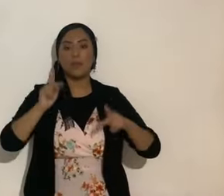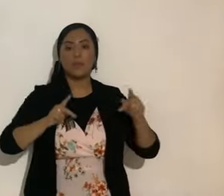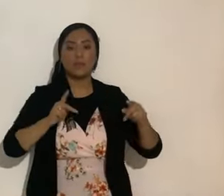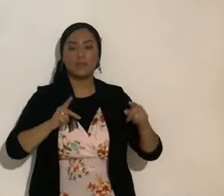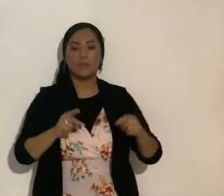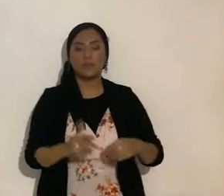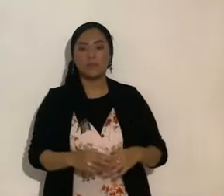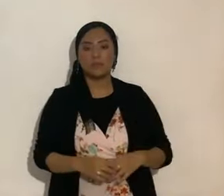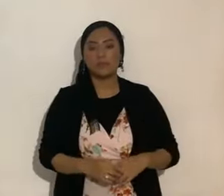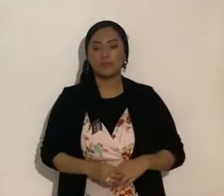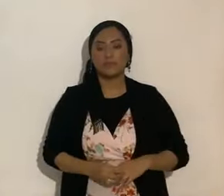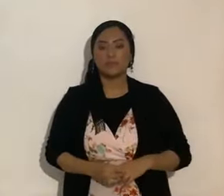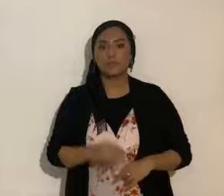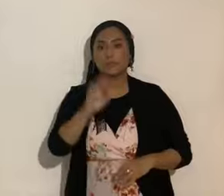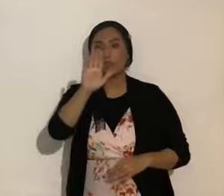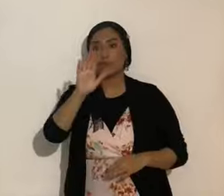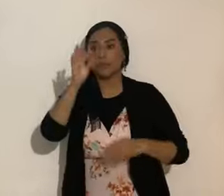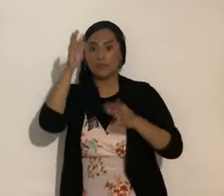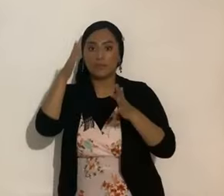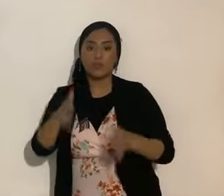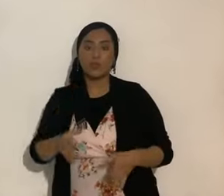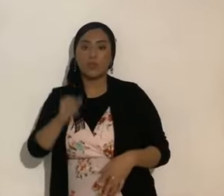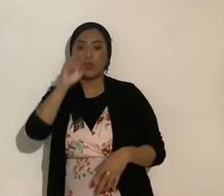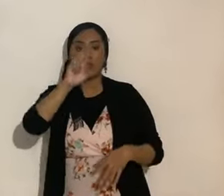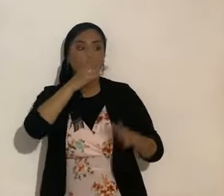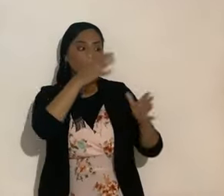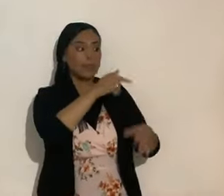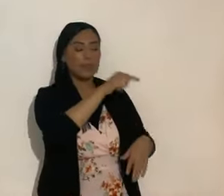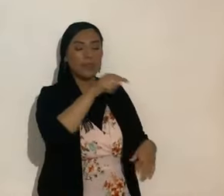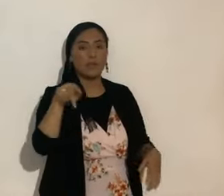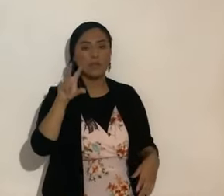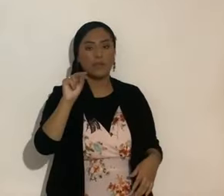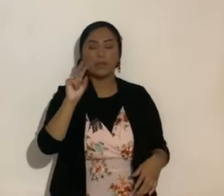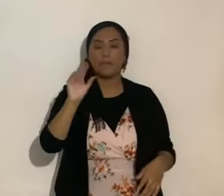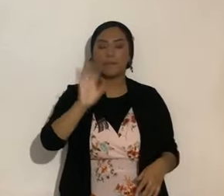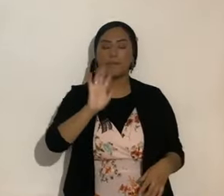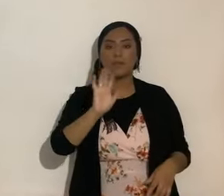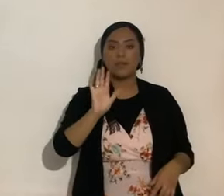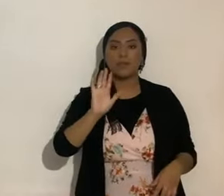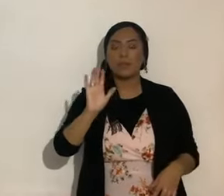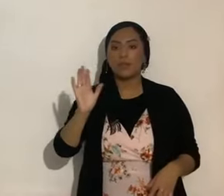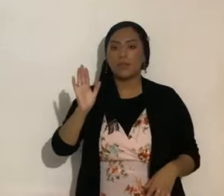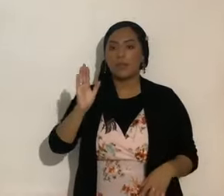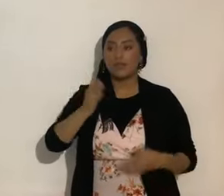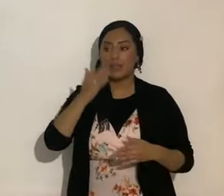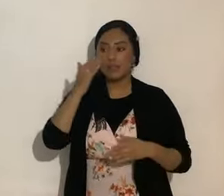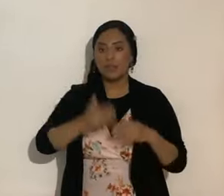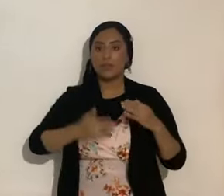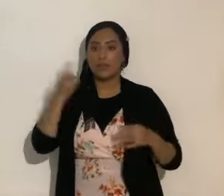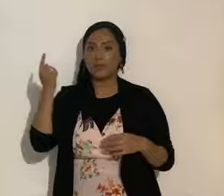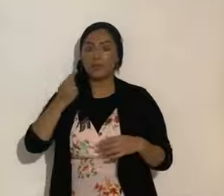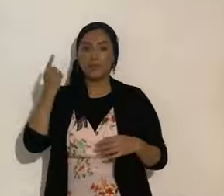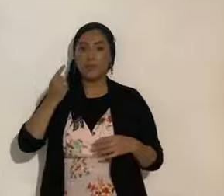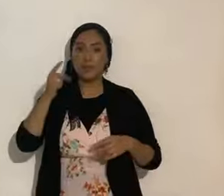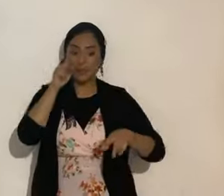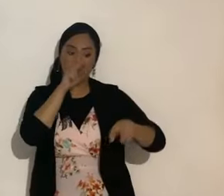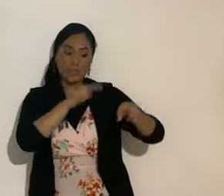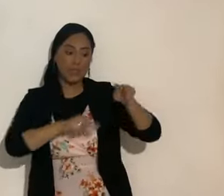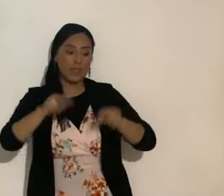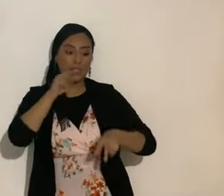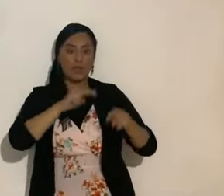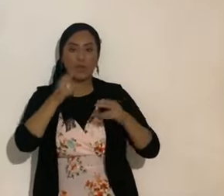seres humanos, de tu roe o del anciano, no. En el ajuste final de cuentas, solamente el análisis de